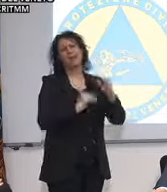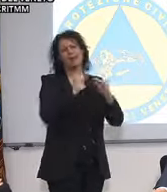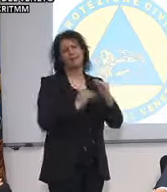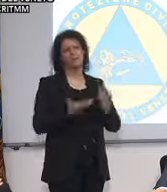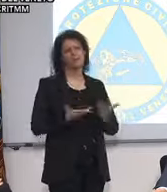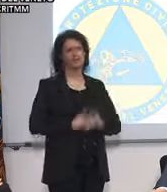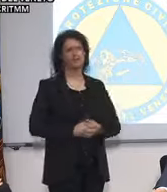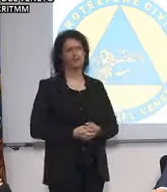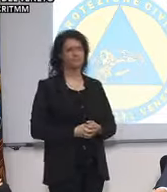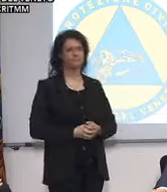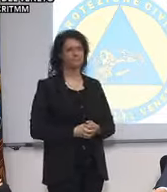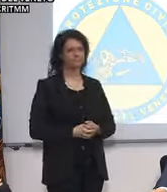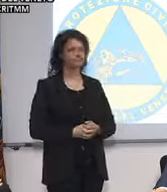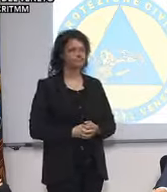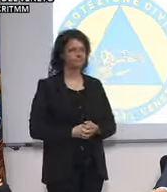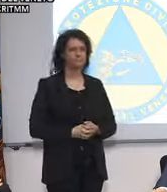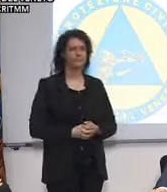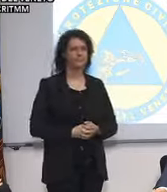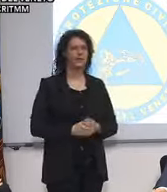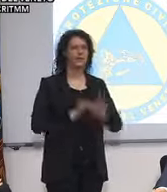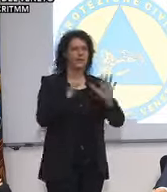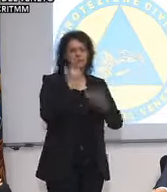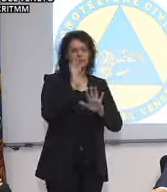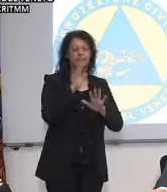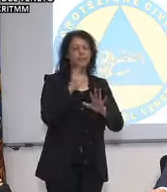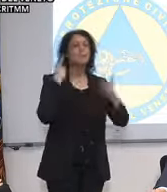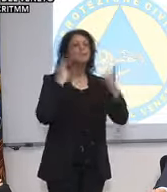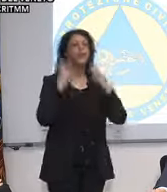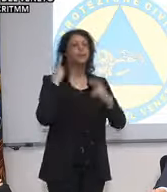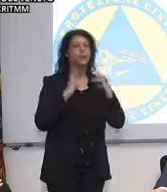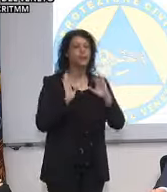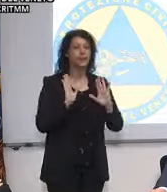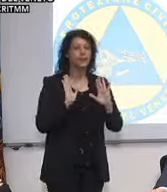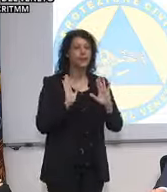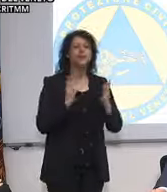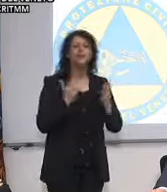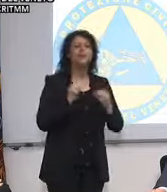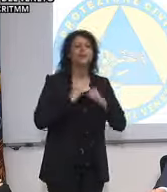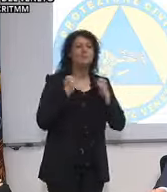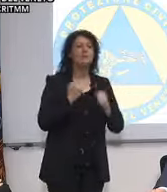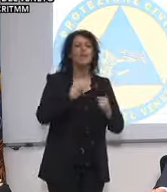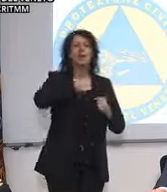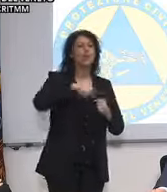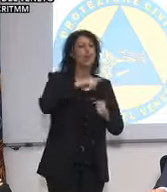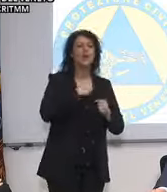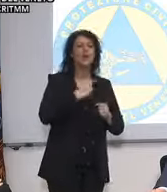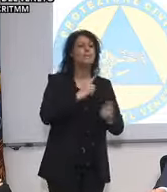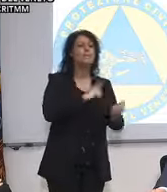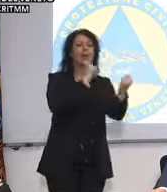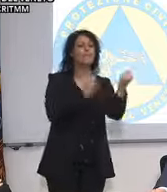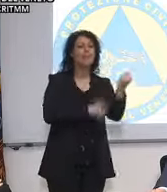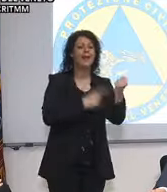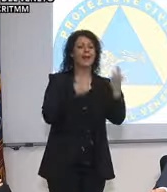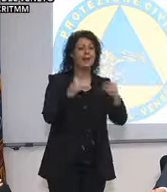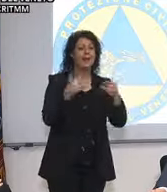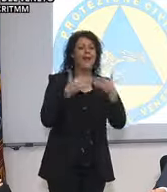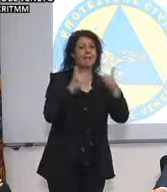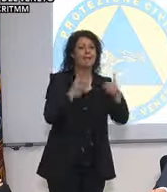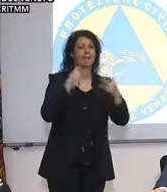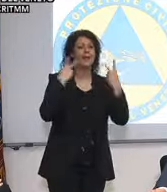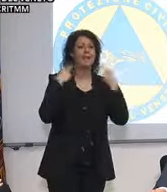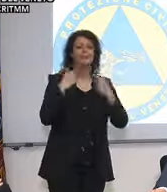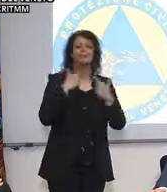Grazie. Buongiorno, scusami, parrucchiere eccetera, noi non abbiamo la potestà giuridica, non c'è, guardate, l'abbiamo guardata anche